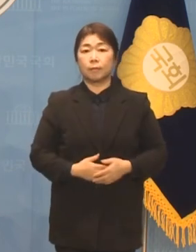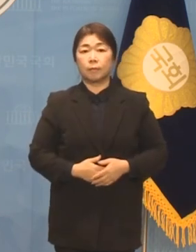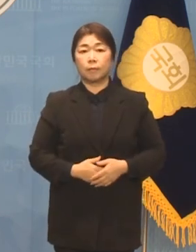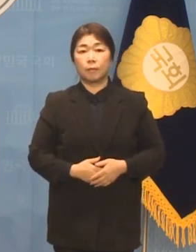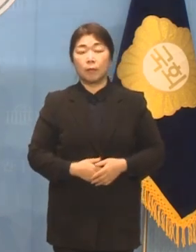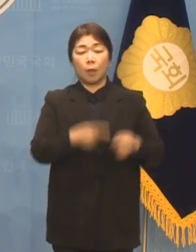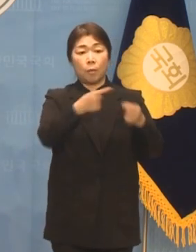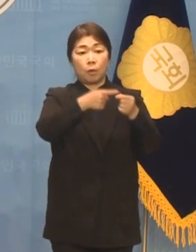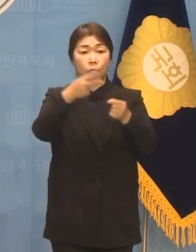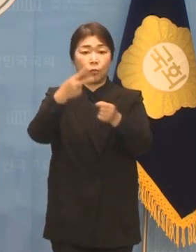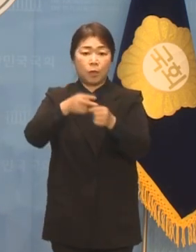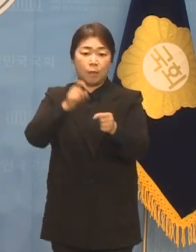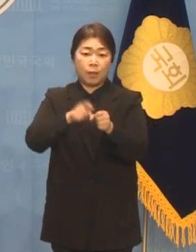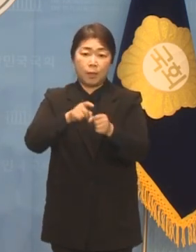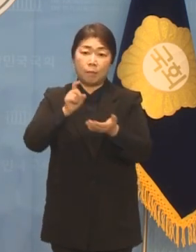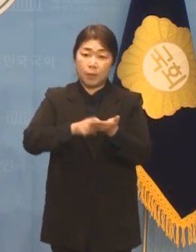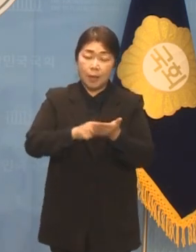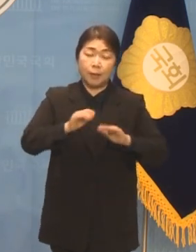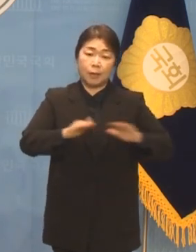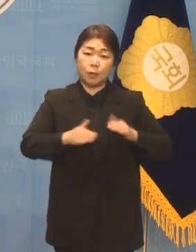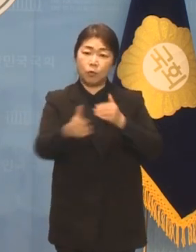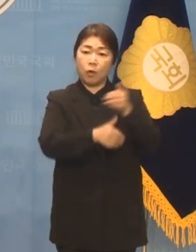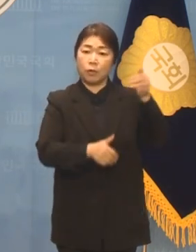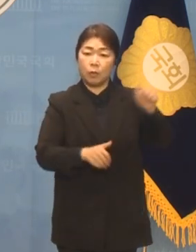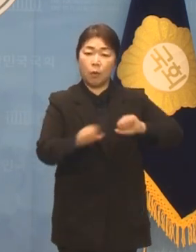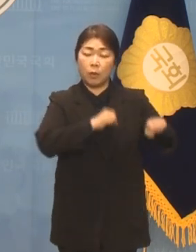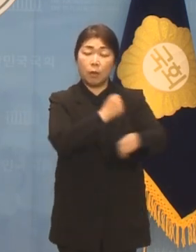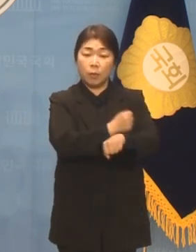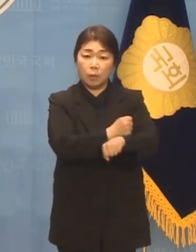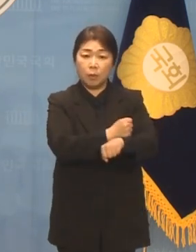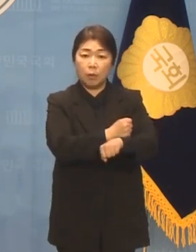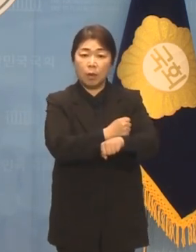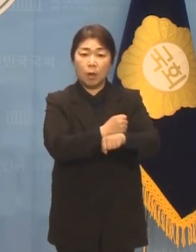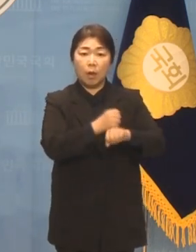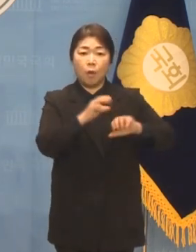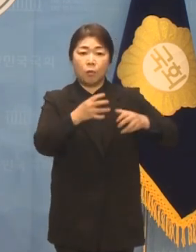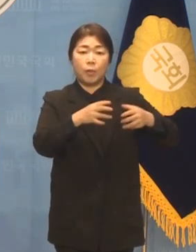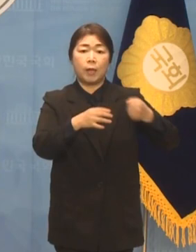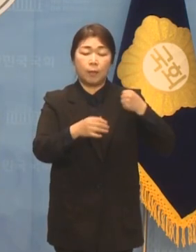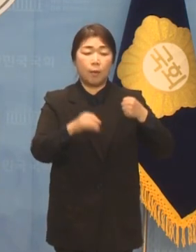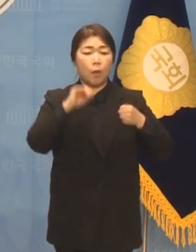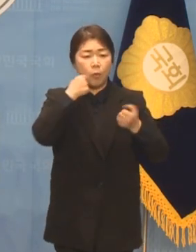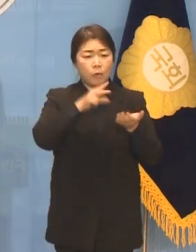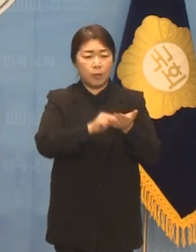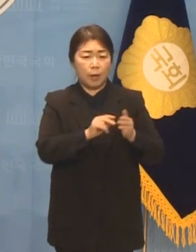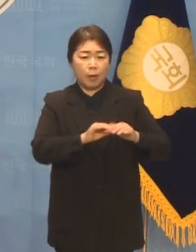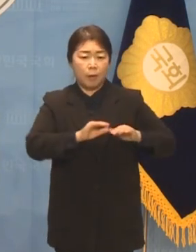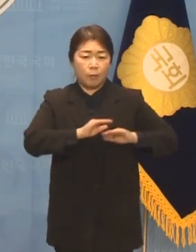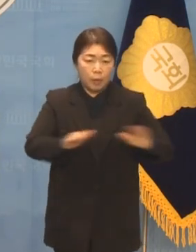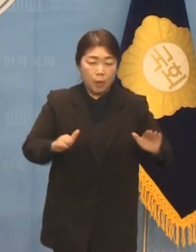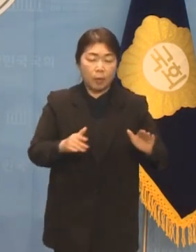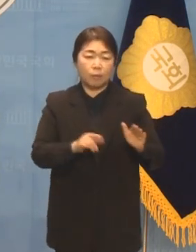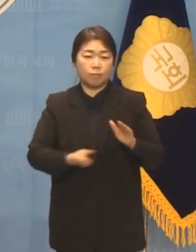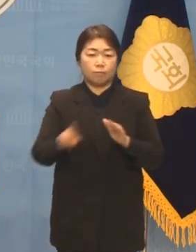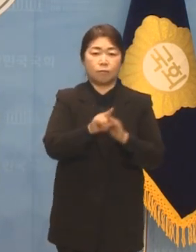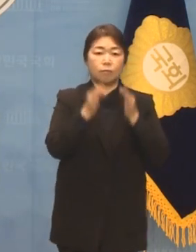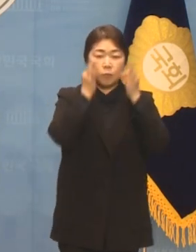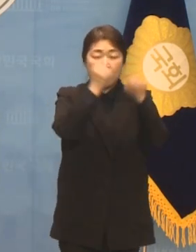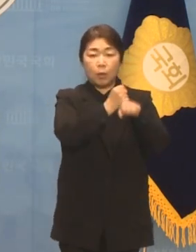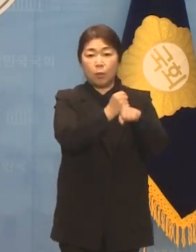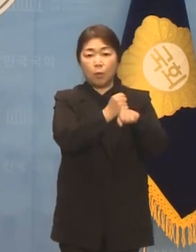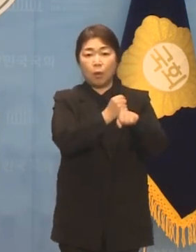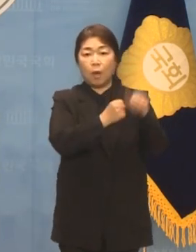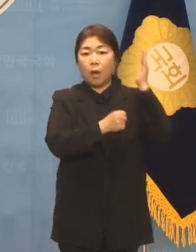2번의 비상대책위원으로 활동하며 어려웠던 당의 위기 극복에 앞장섰고 대통령 후보의